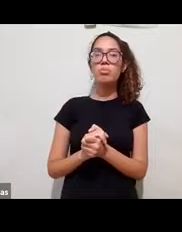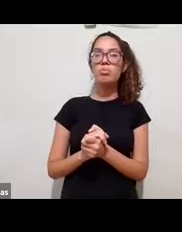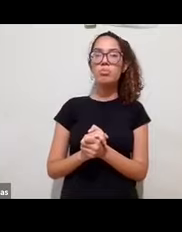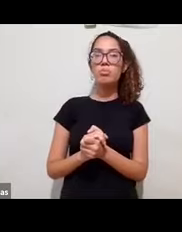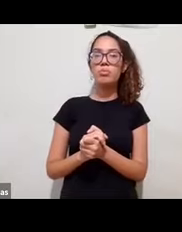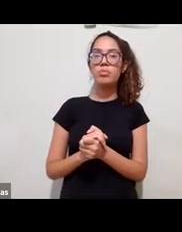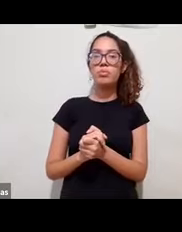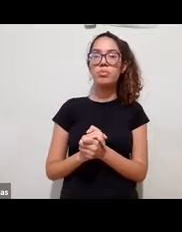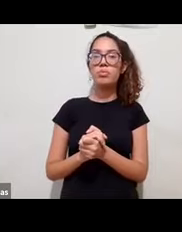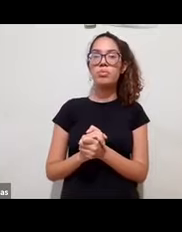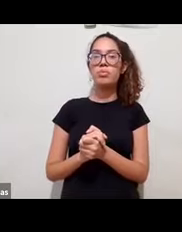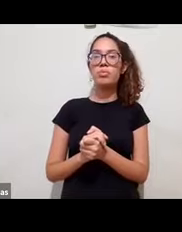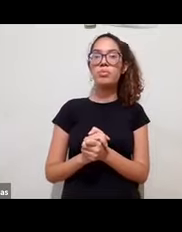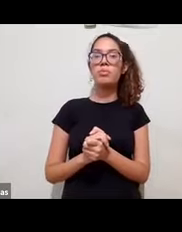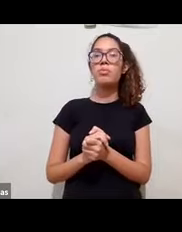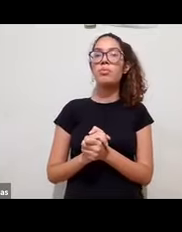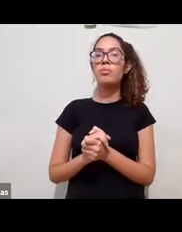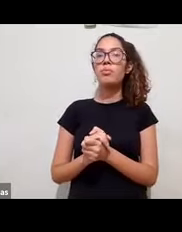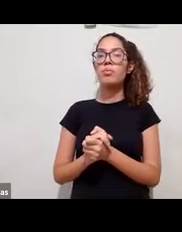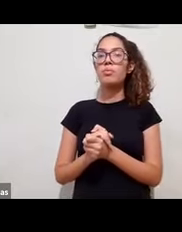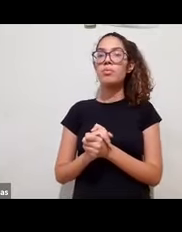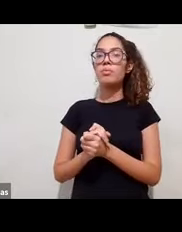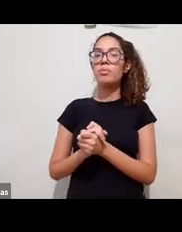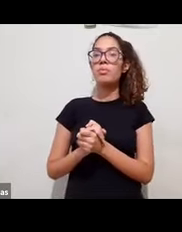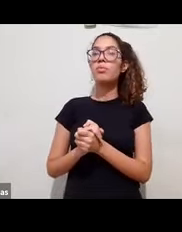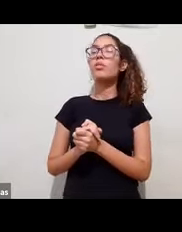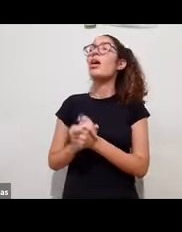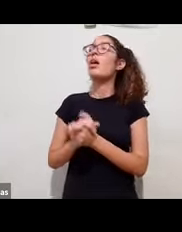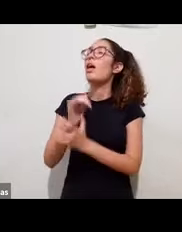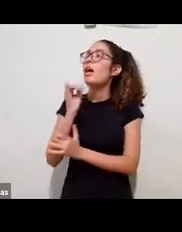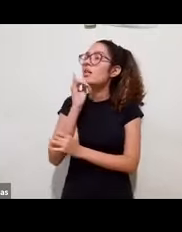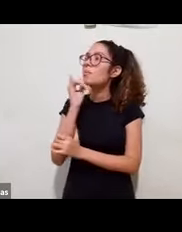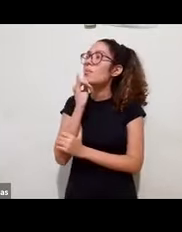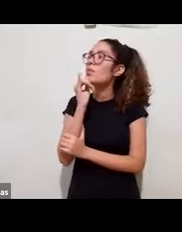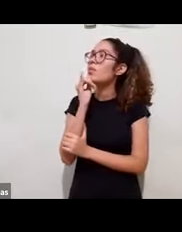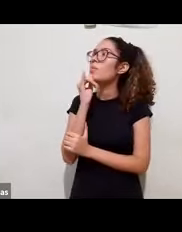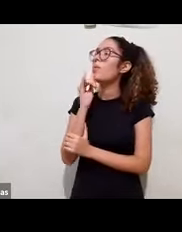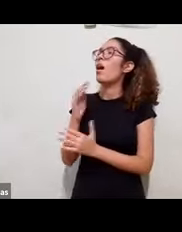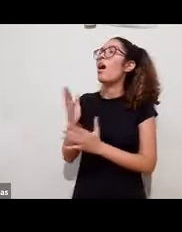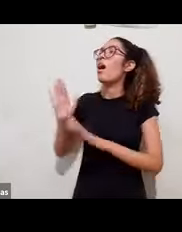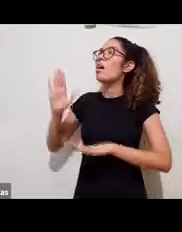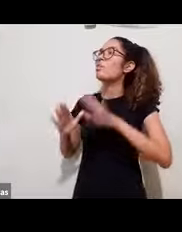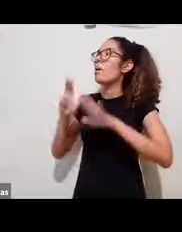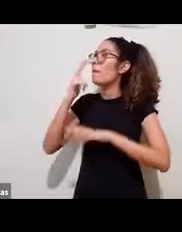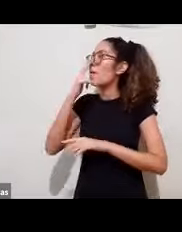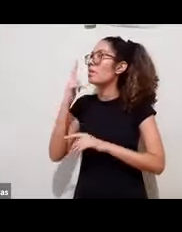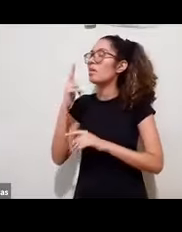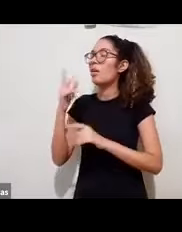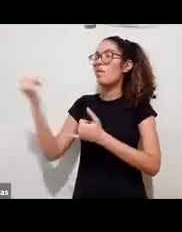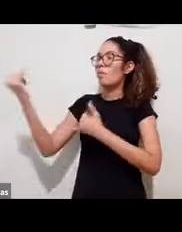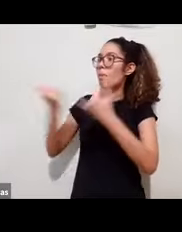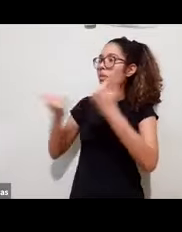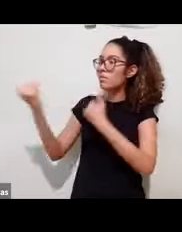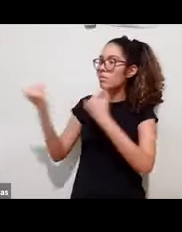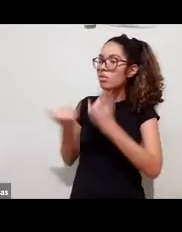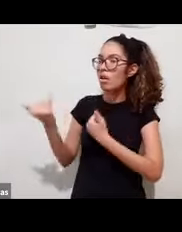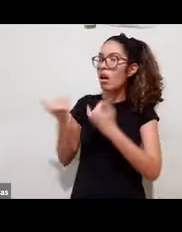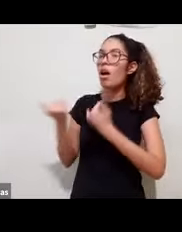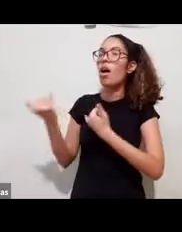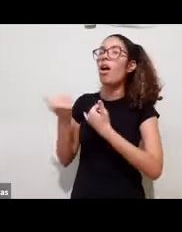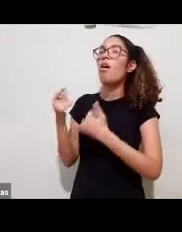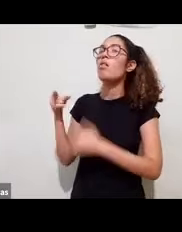Trazer o SUS, a gente às vezes acha que a complexidade, todas as informações que ela trouxe, ele é complexo mesmo.